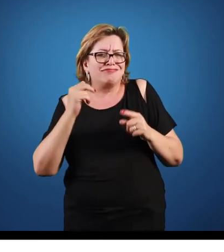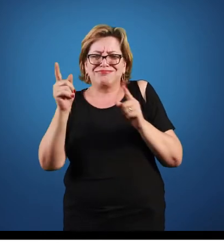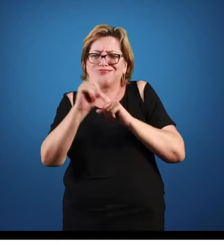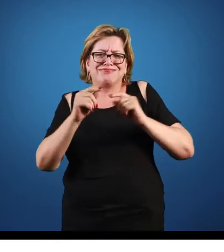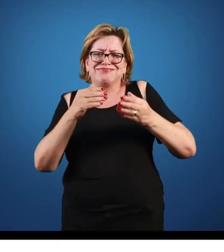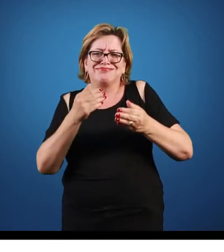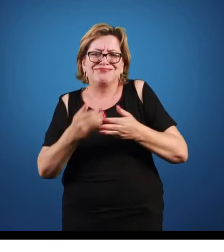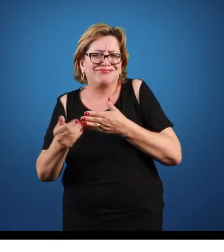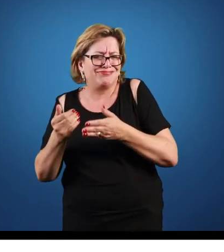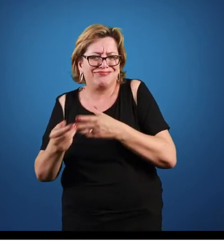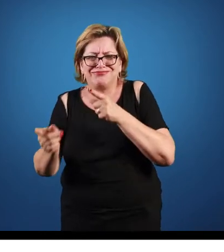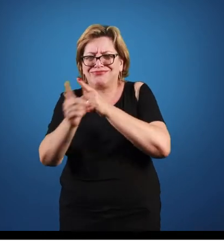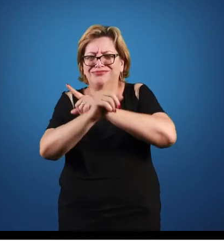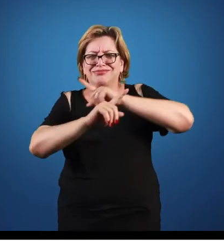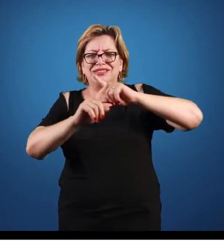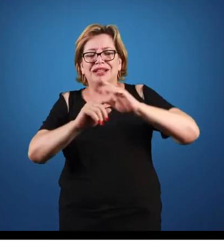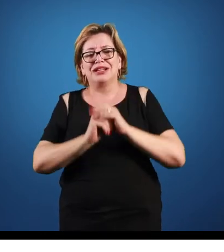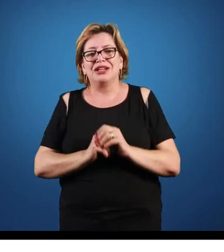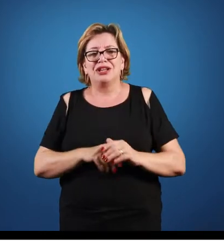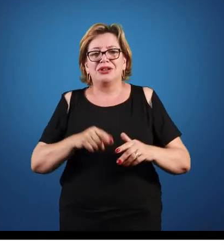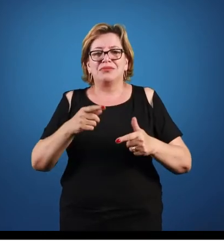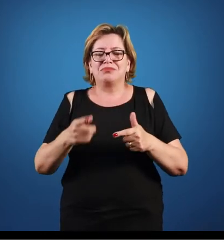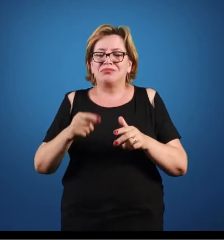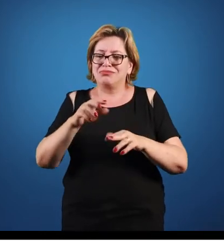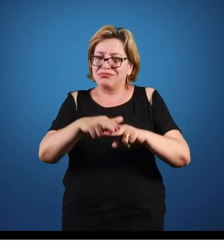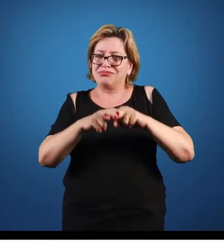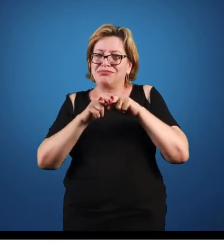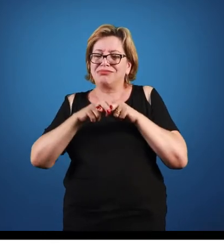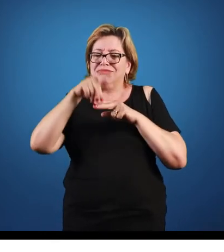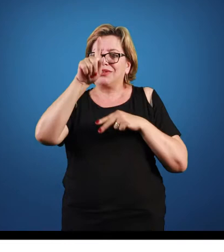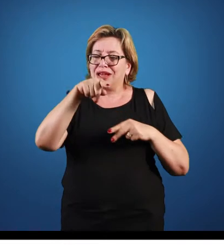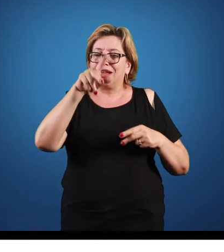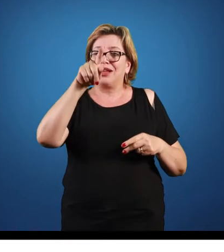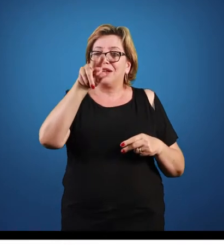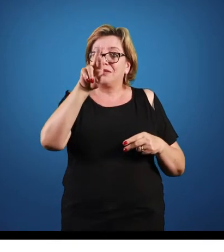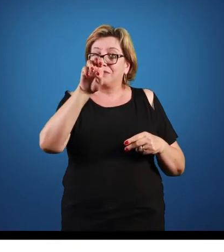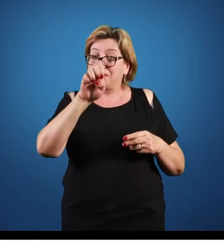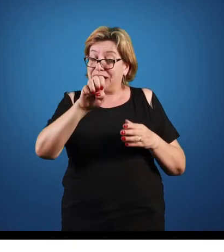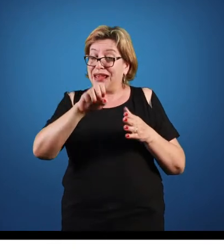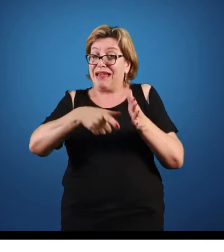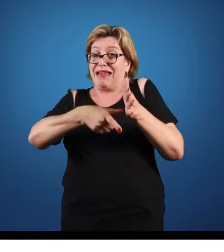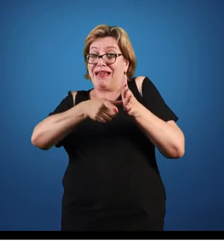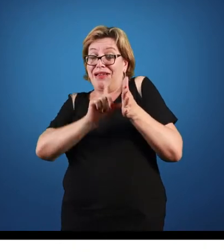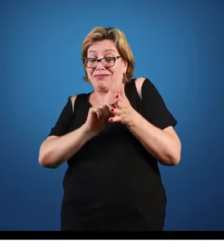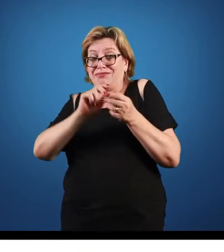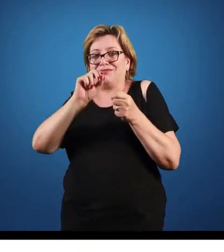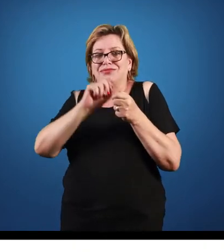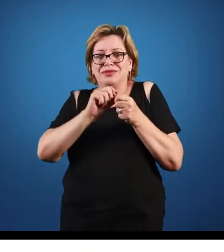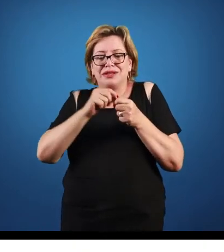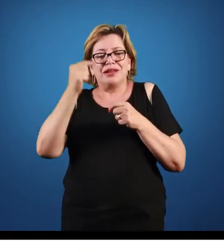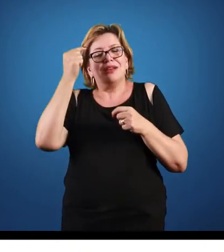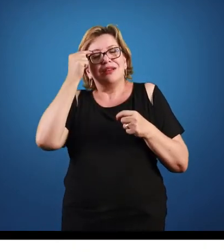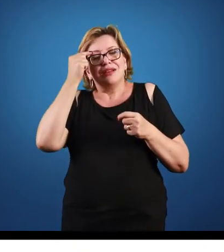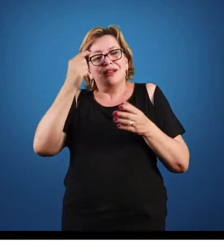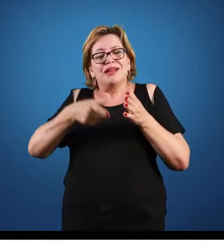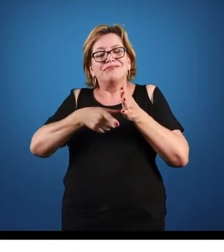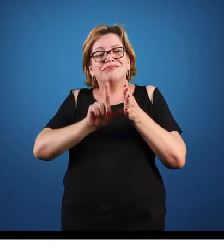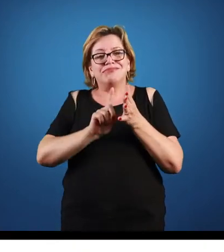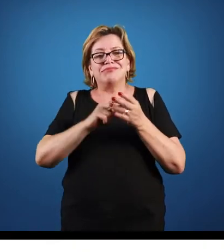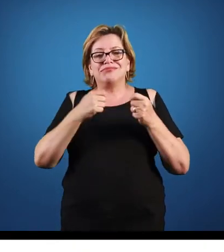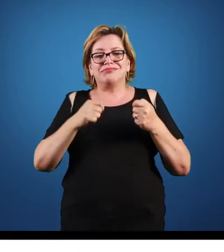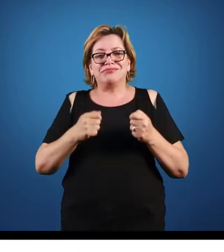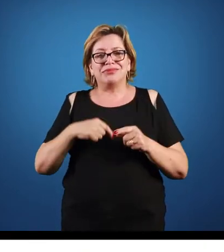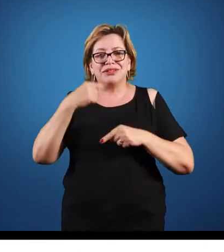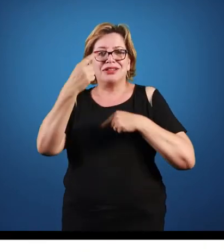perde na produção na é por isso que a gente chama de pré produção que é feita antes da produção se você pensa em tudo isso antes de você fazer a produção